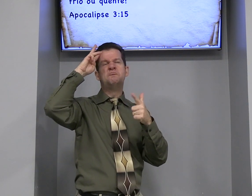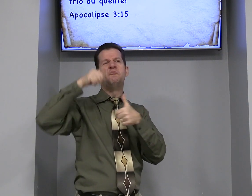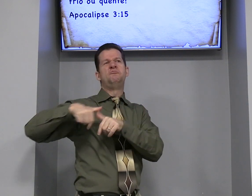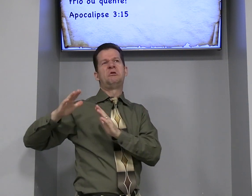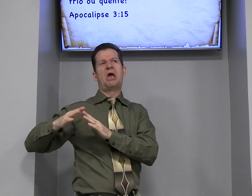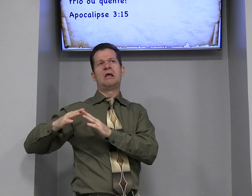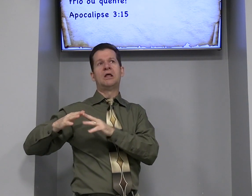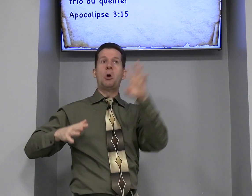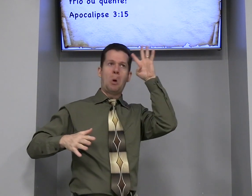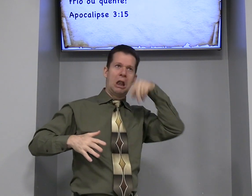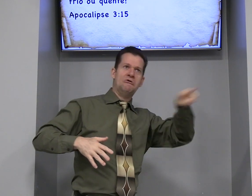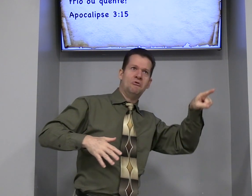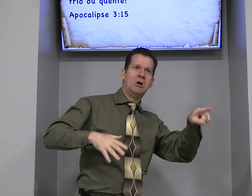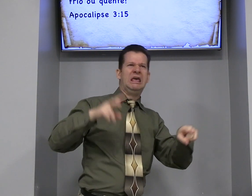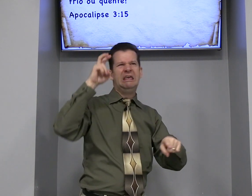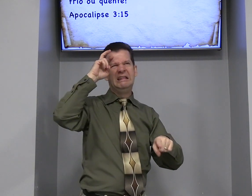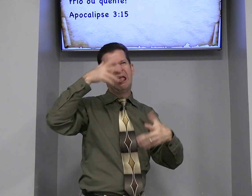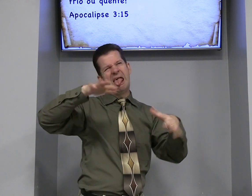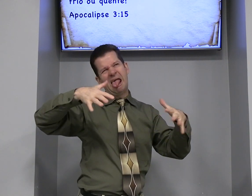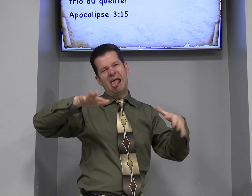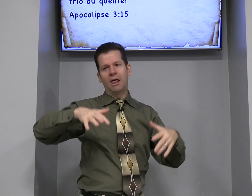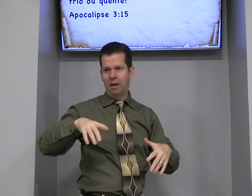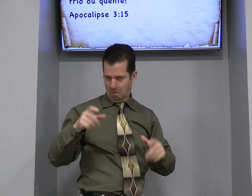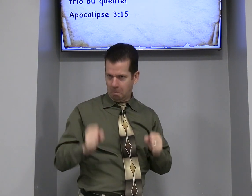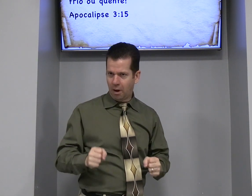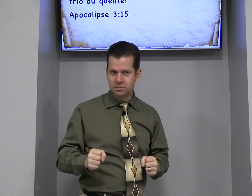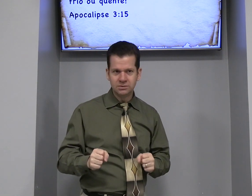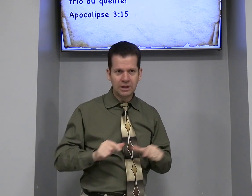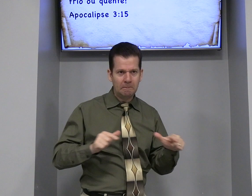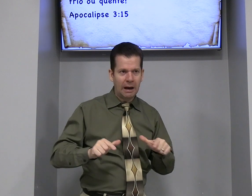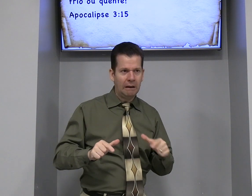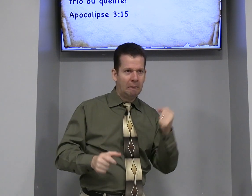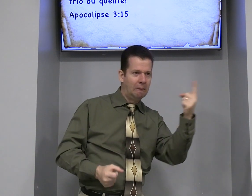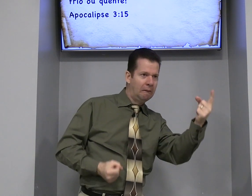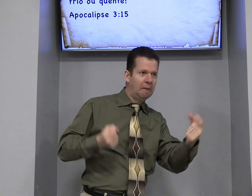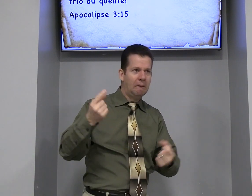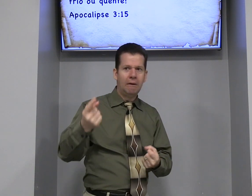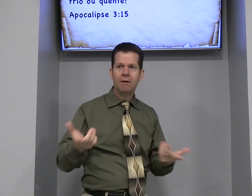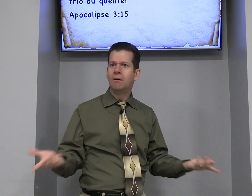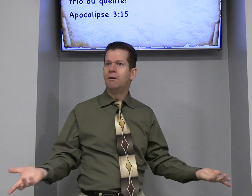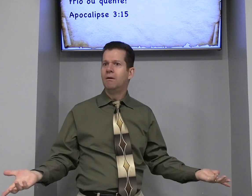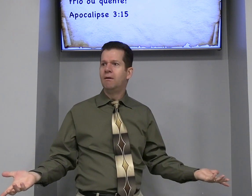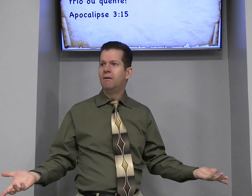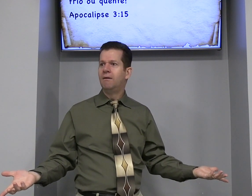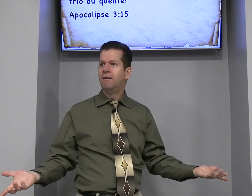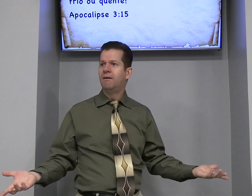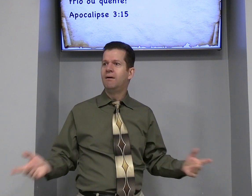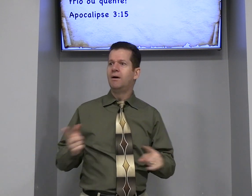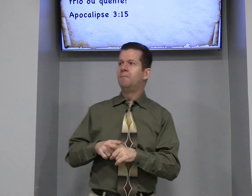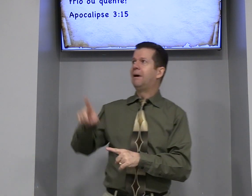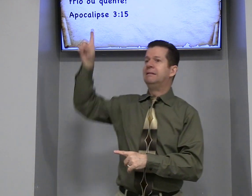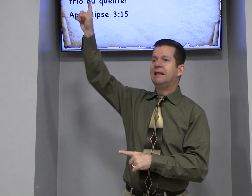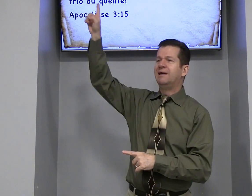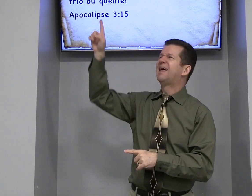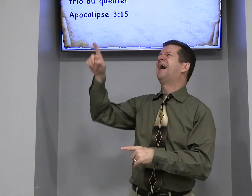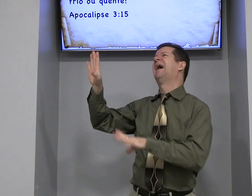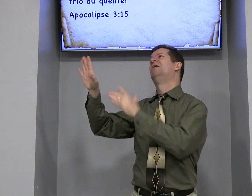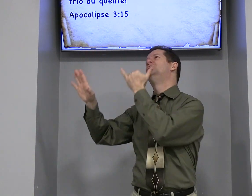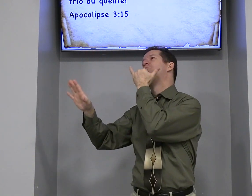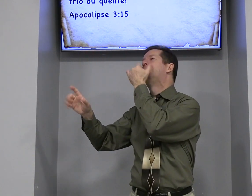Ah, vamos pensar no seu trabalho. Ah, segunda-feira eu vou. Terça não. Quarta eu vou. Ah, quinta talvez eu vou para a